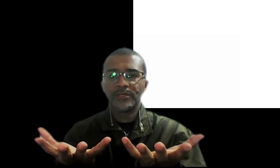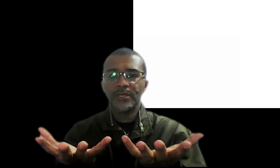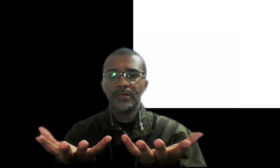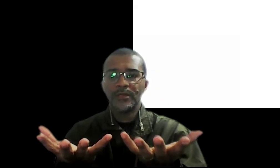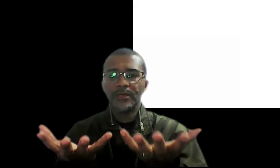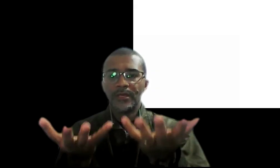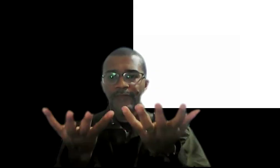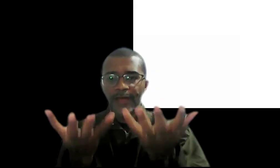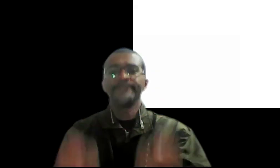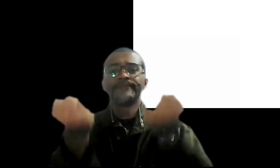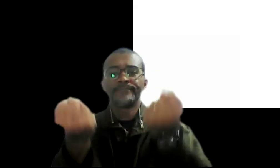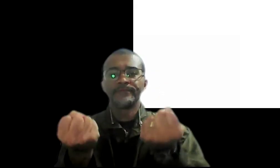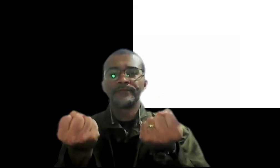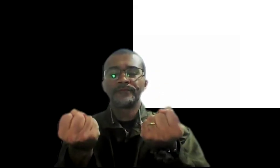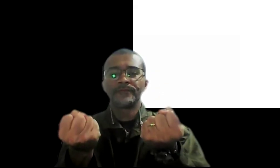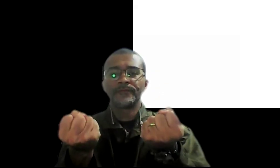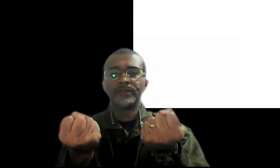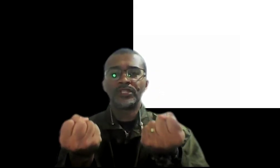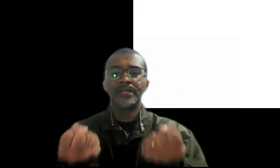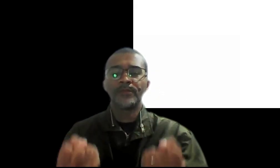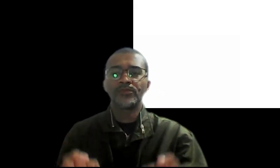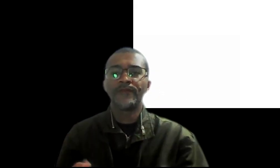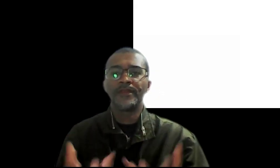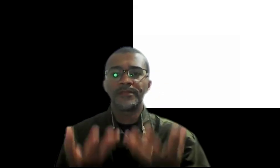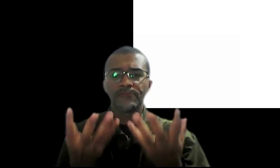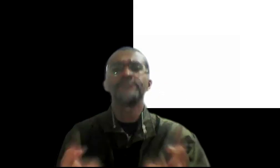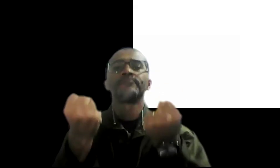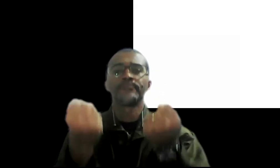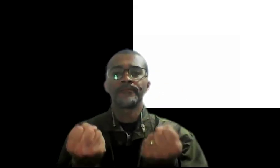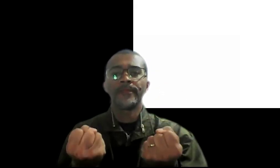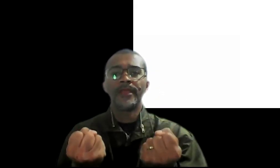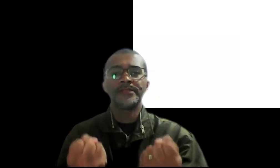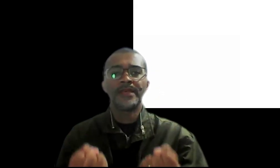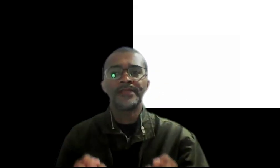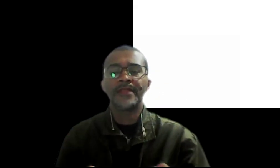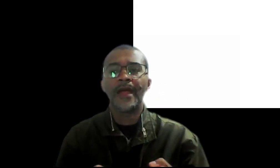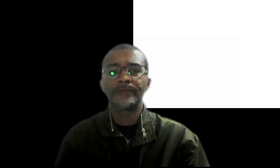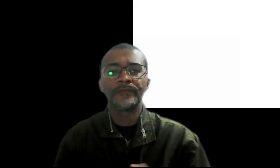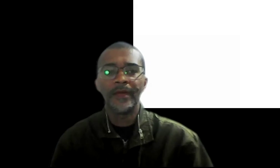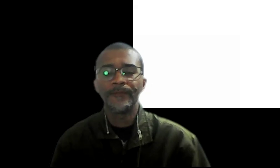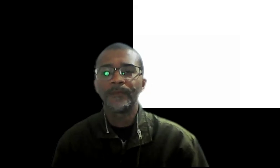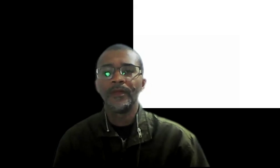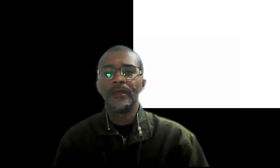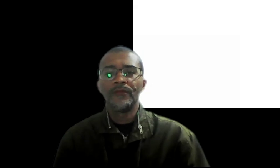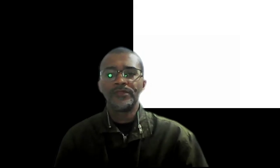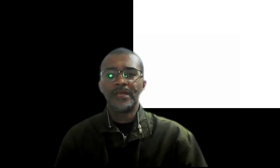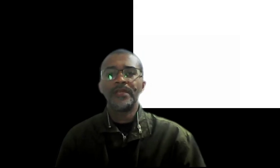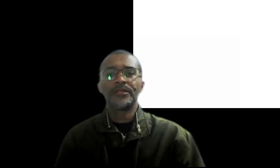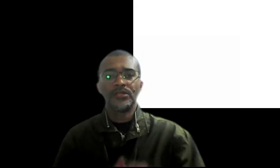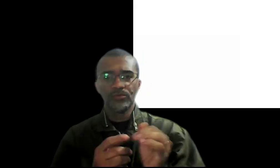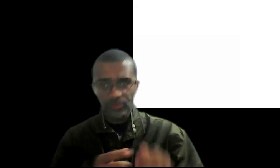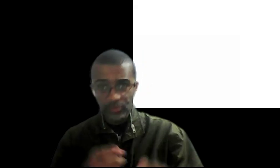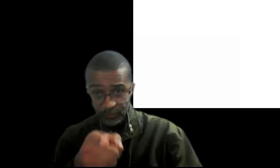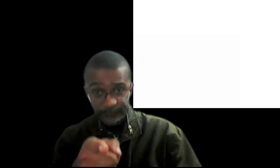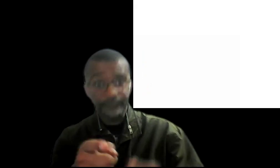mãos assim e vai fechar as mãos de uma vez. Esse é aceitar, né? Você